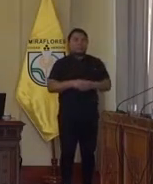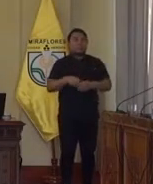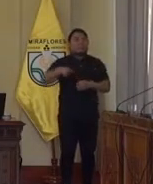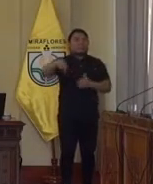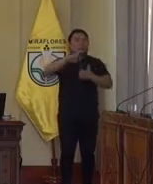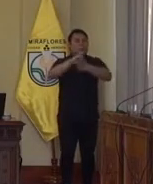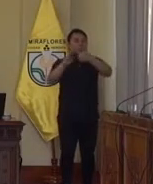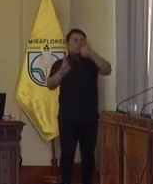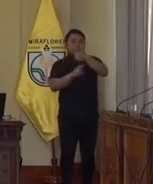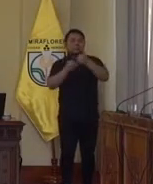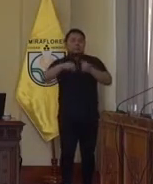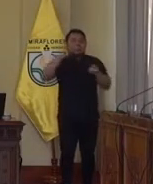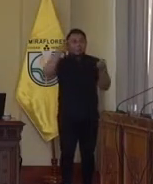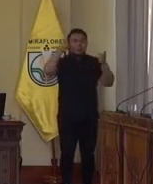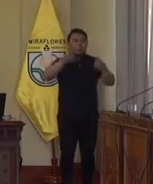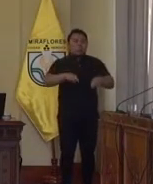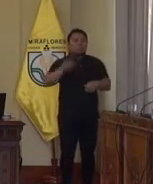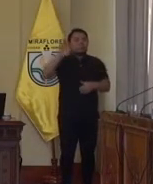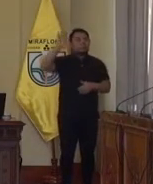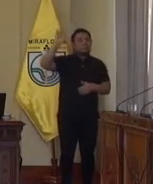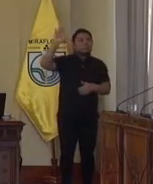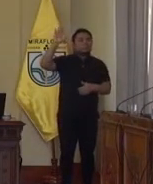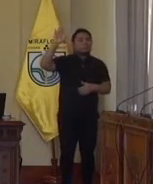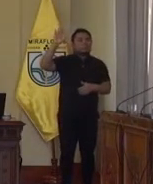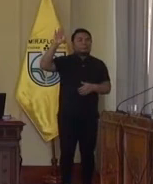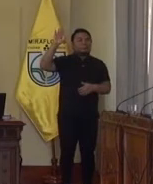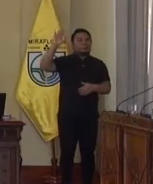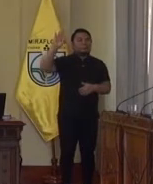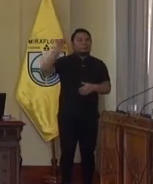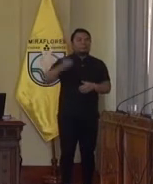Señores regidores, los que están de acuerdo, sírvanse a levantar la mano.